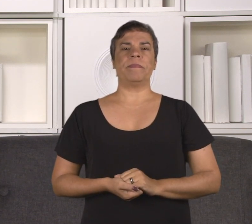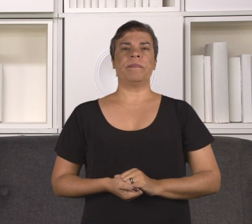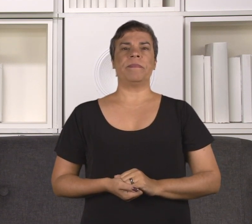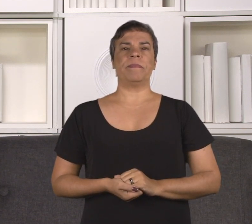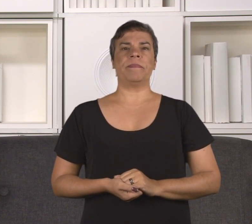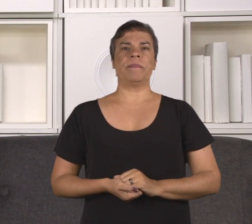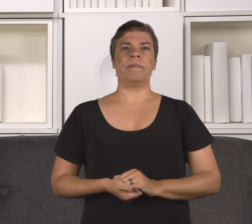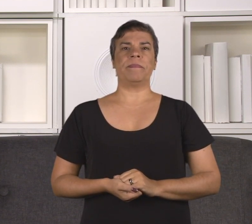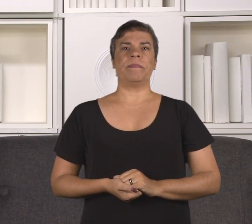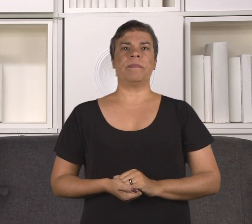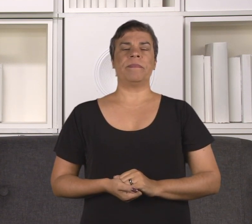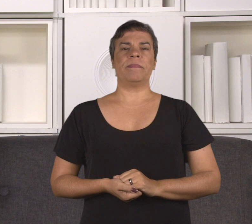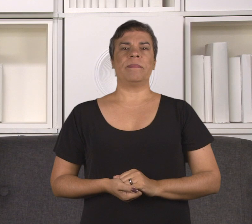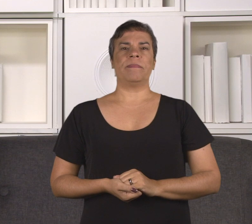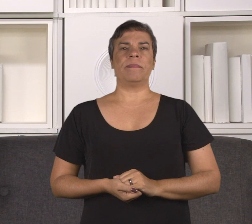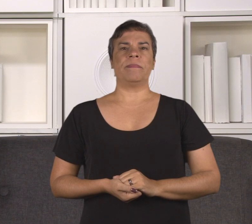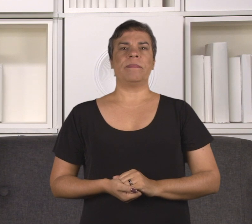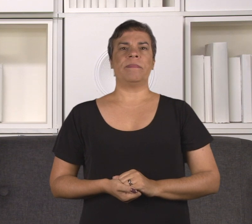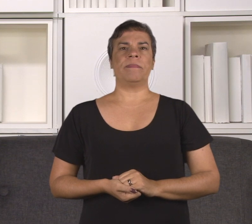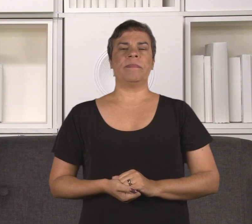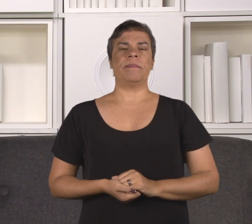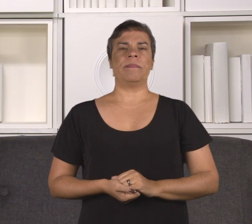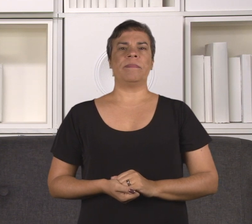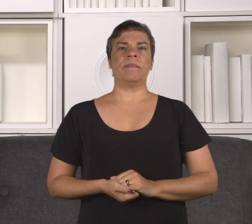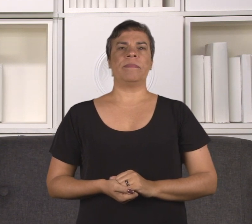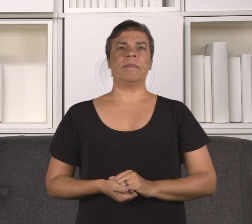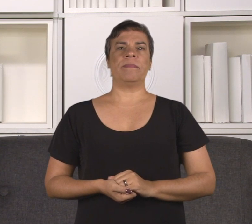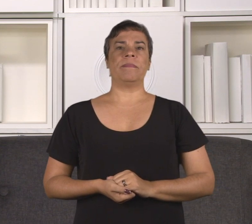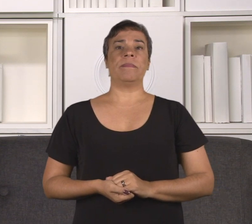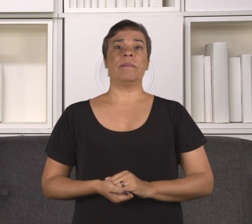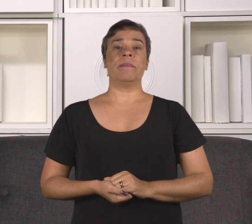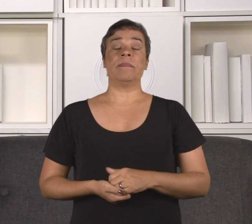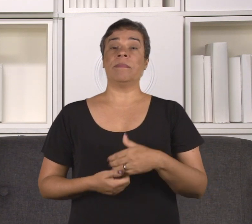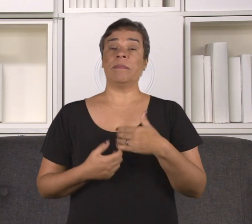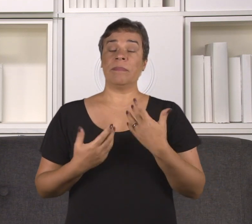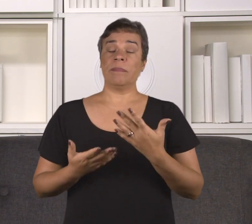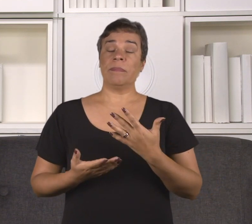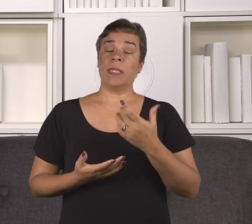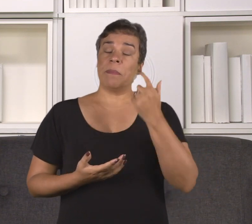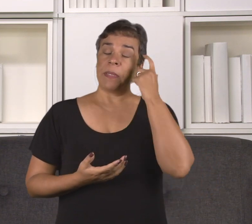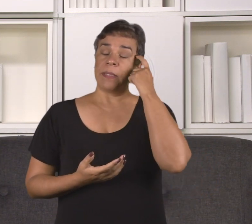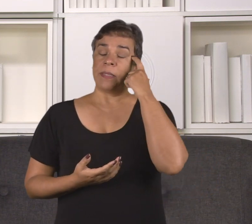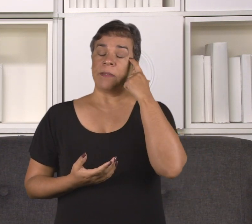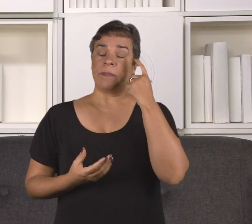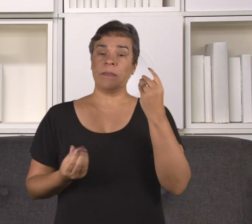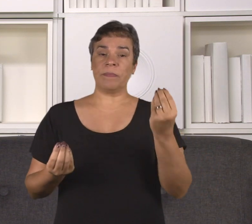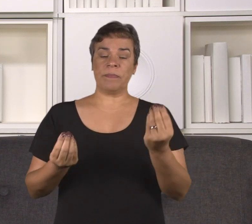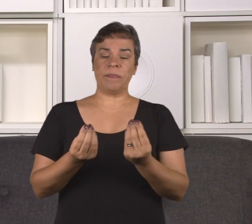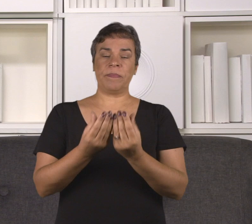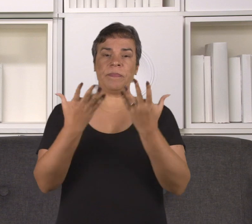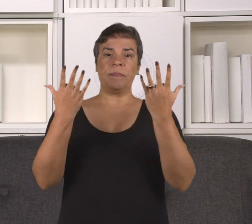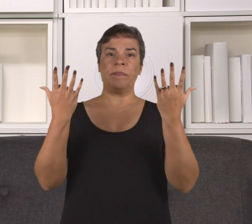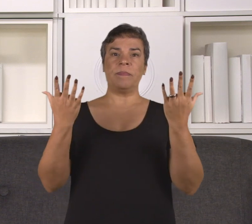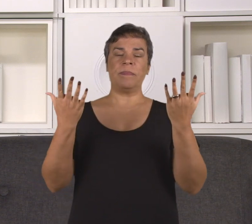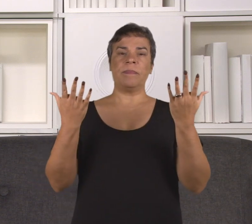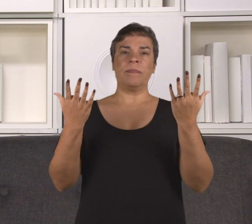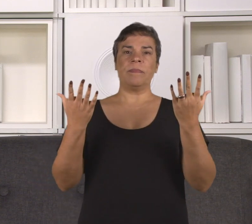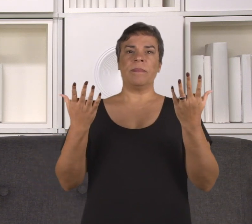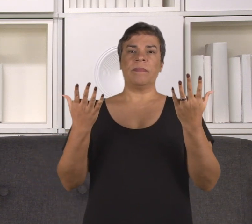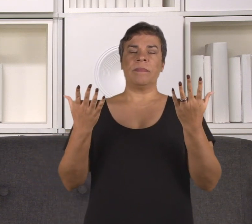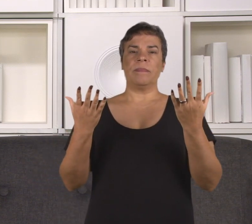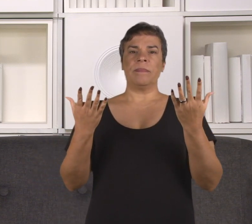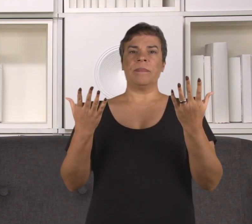é, levando em consideração que os milagres messiânicos são sinais que